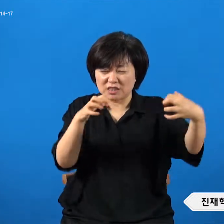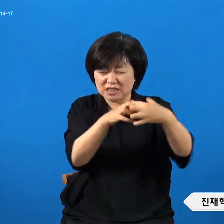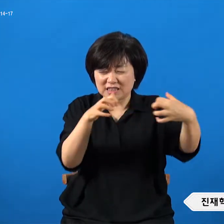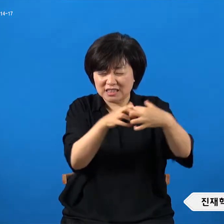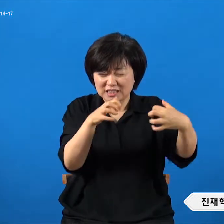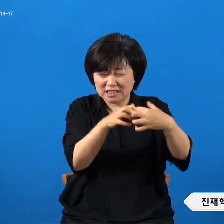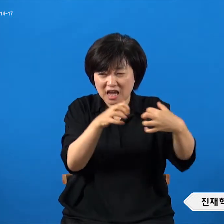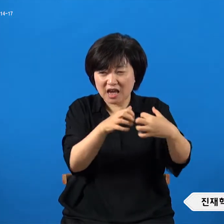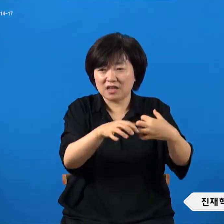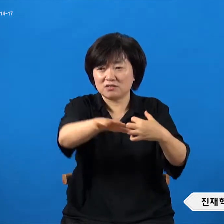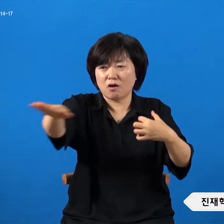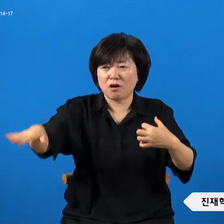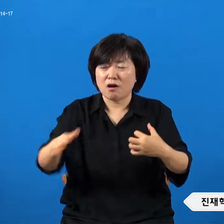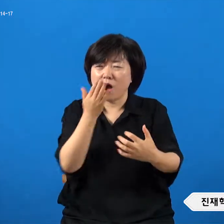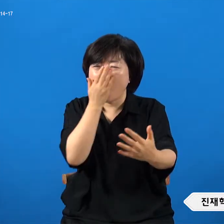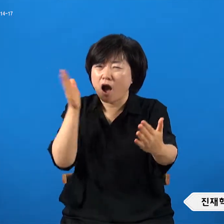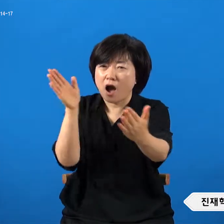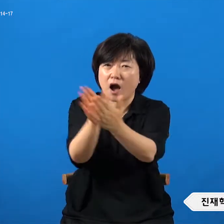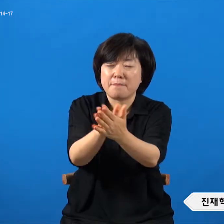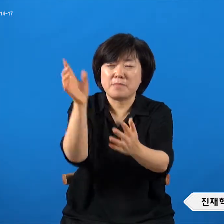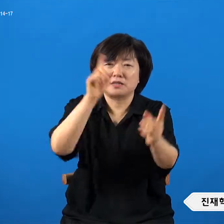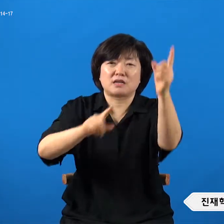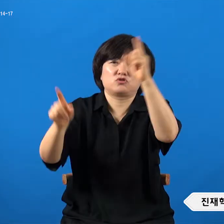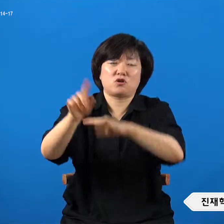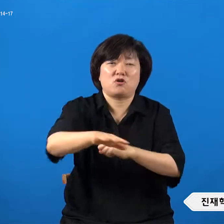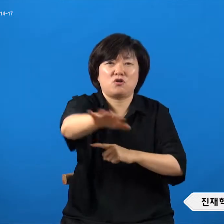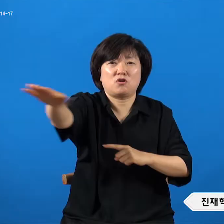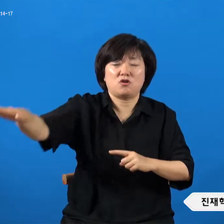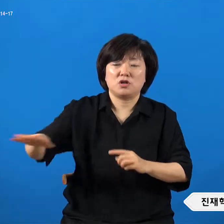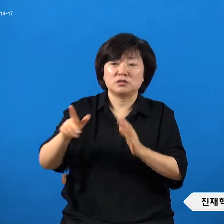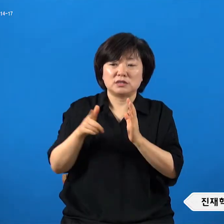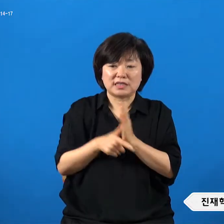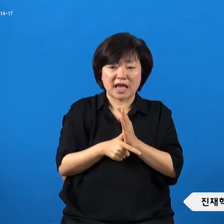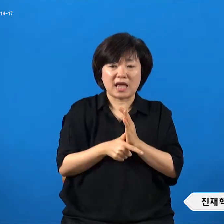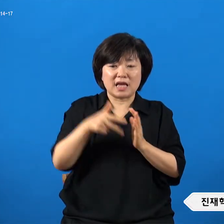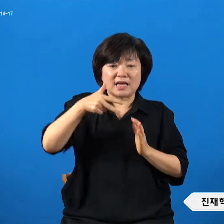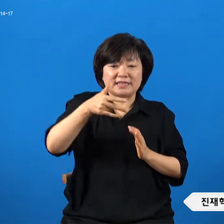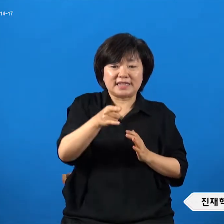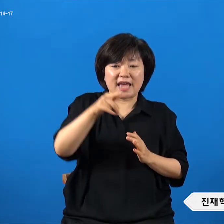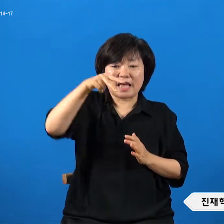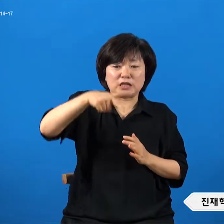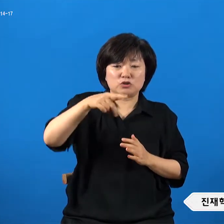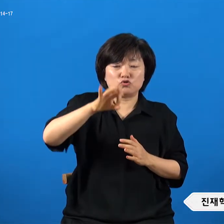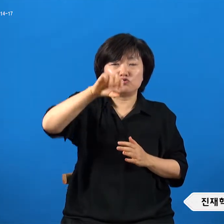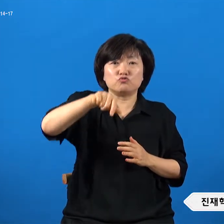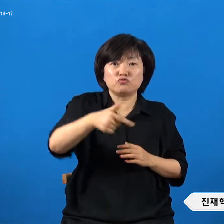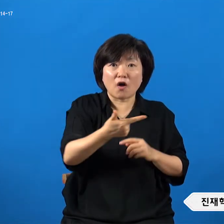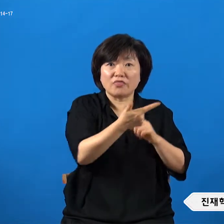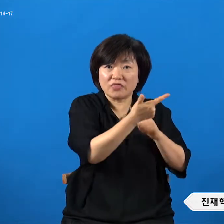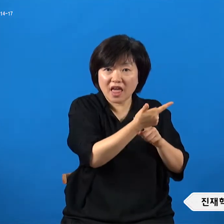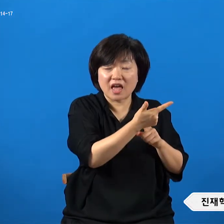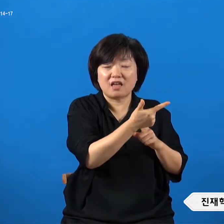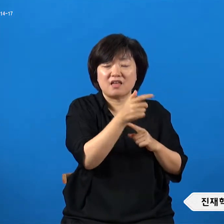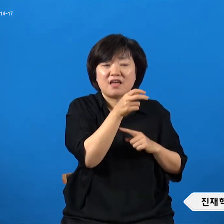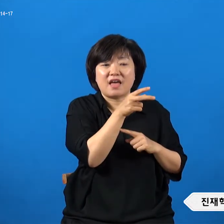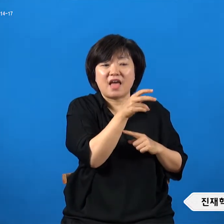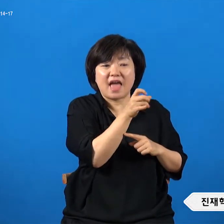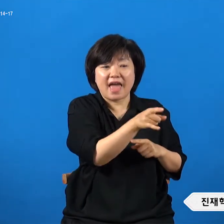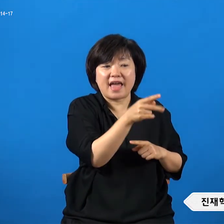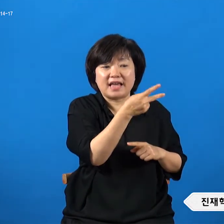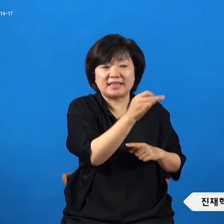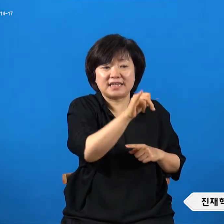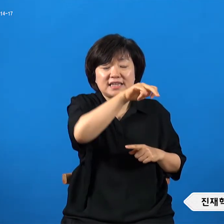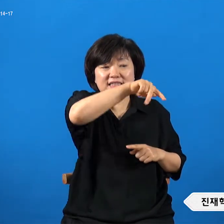선교사님과 함께 그 당시 재중원을 맡고 있었던 이 에비슨 선교사님이 이 곤당골 교회에 와서